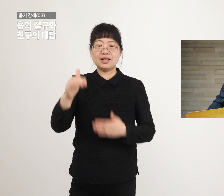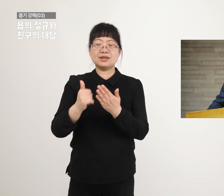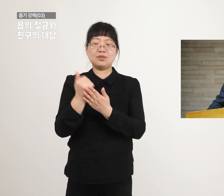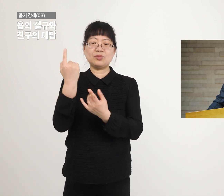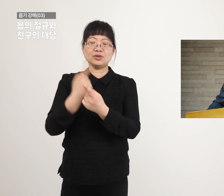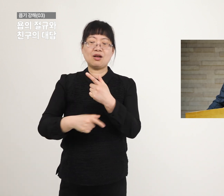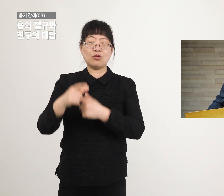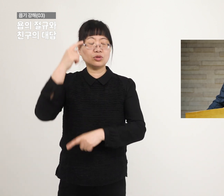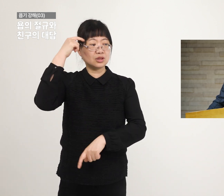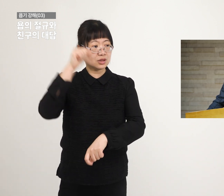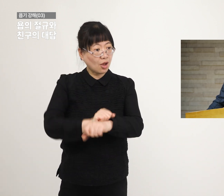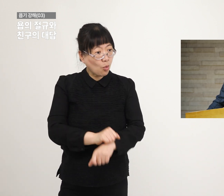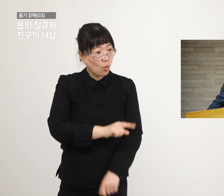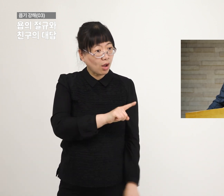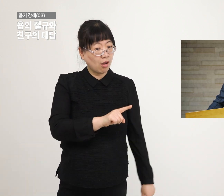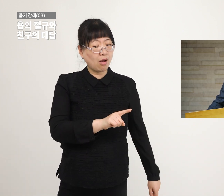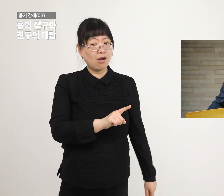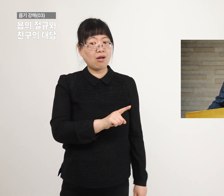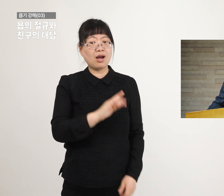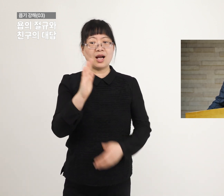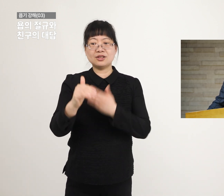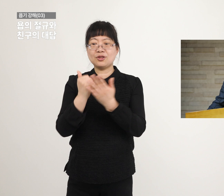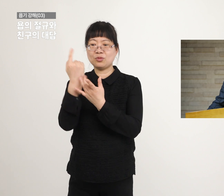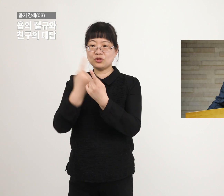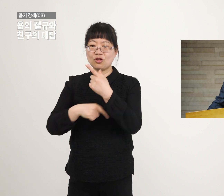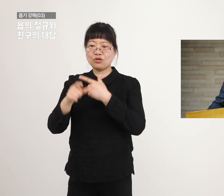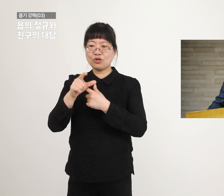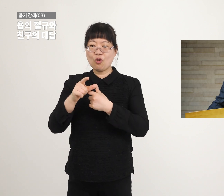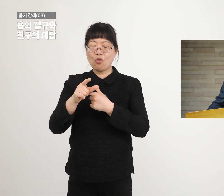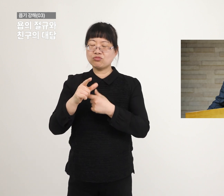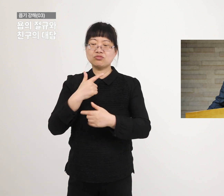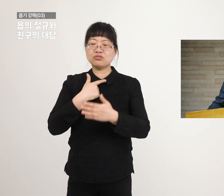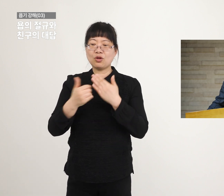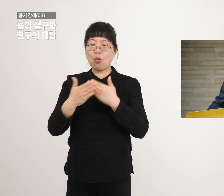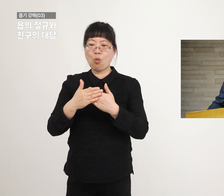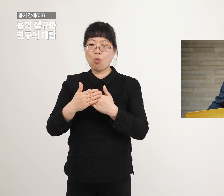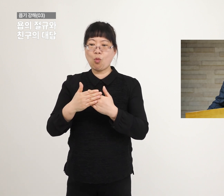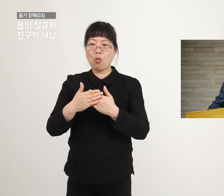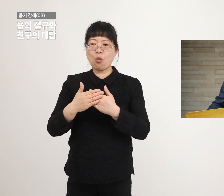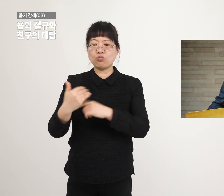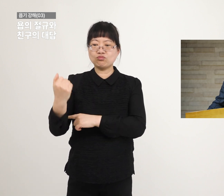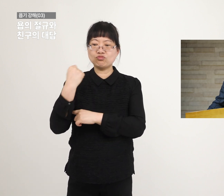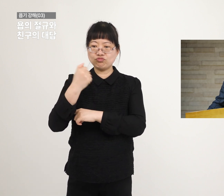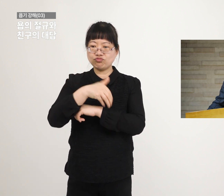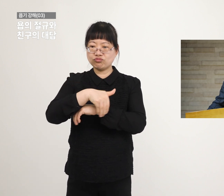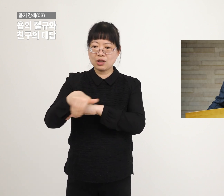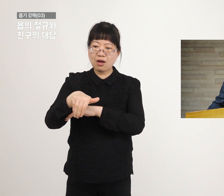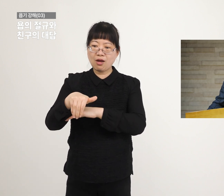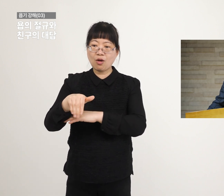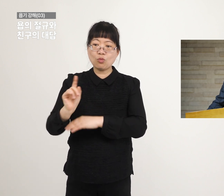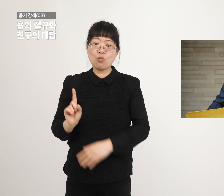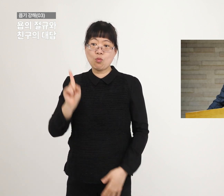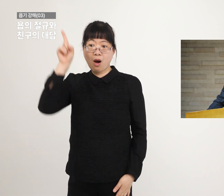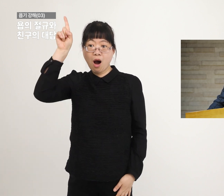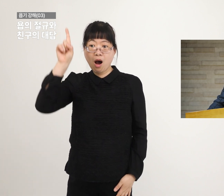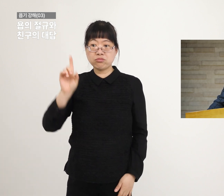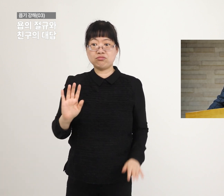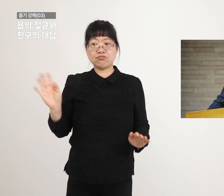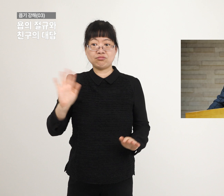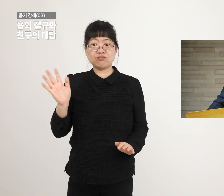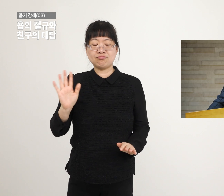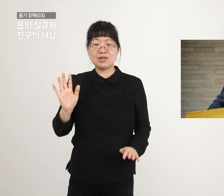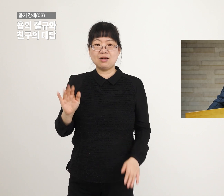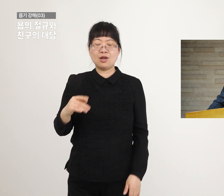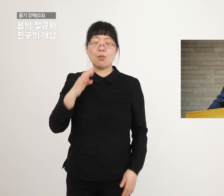하나님보다 더 지혜로워요? 하나님보다 더 경륜이 높아요? 그렇지 않잖아요. 그건 자기가 하나님